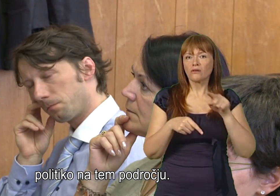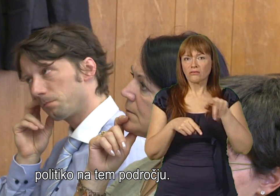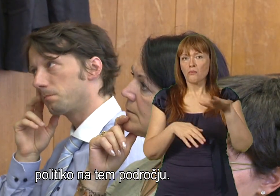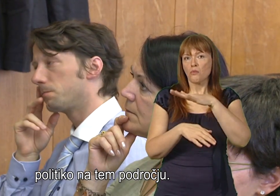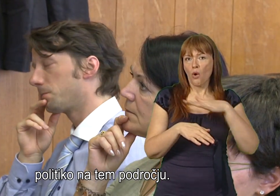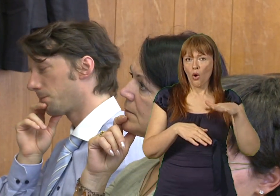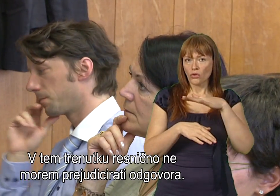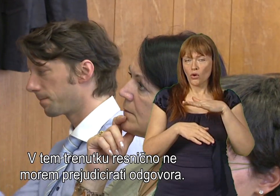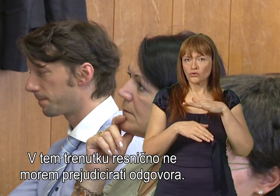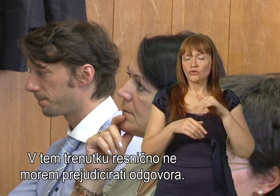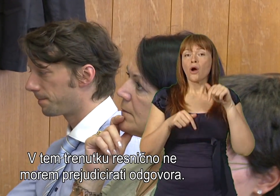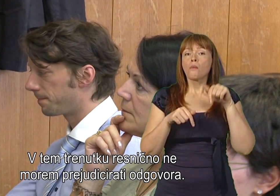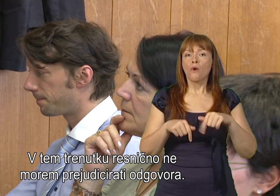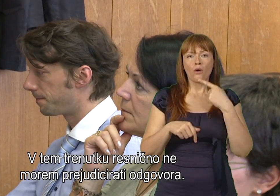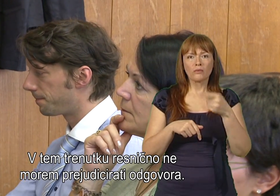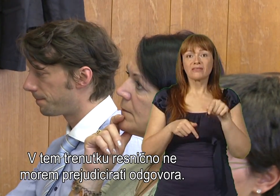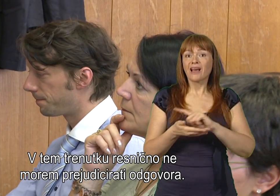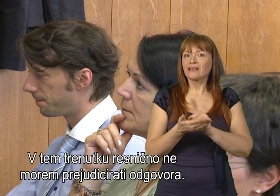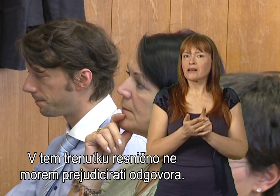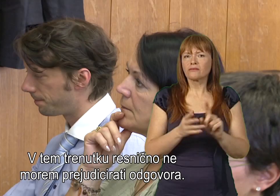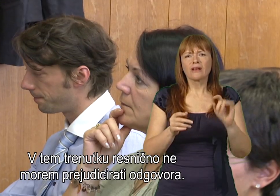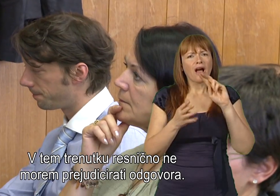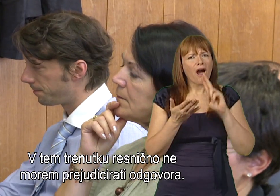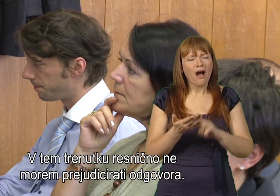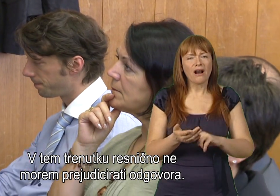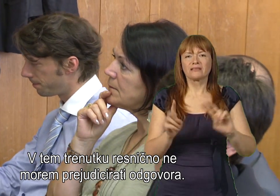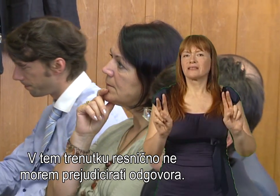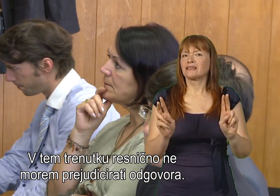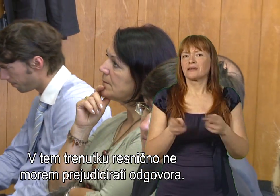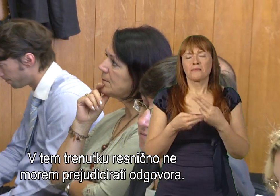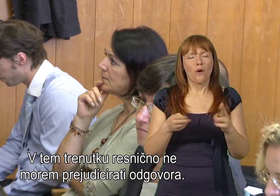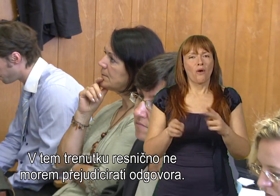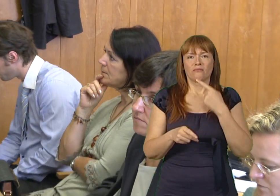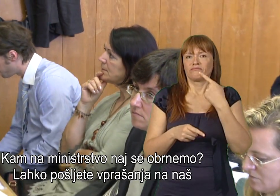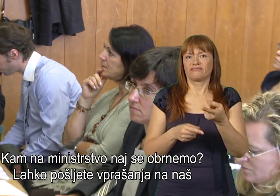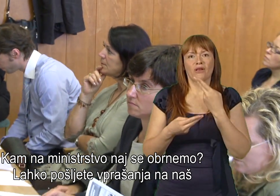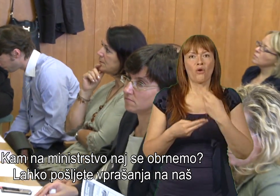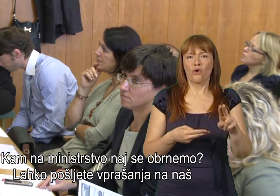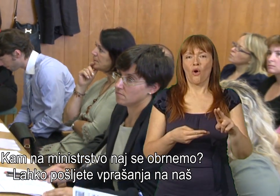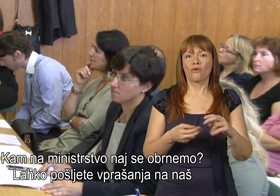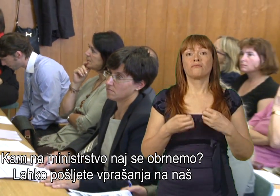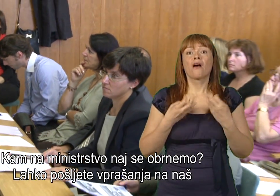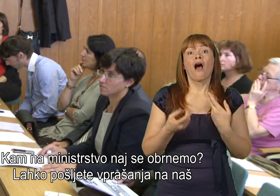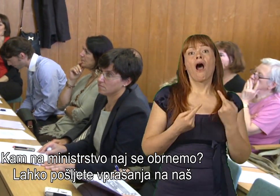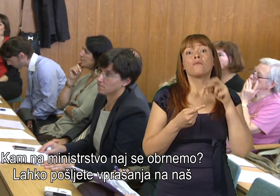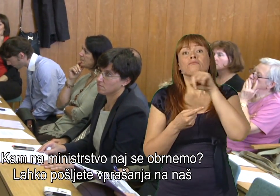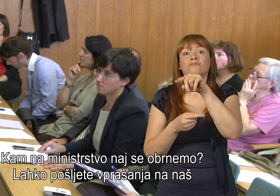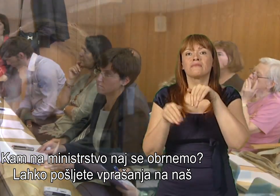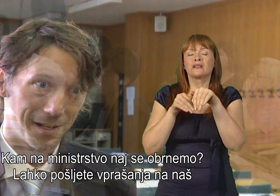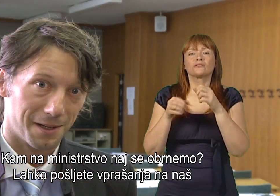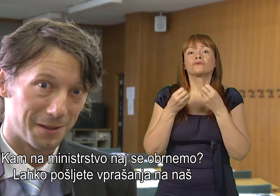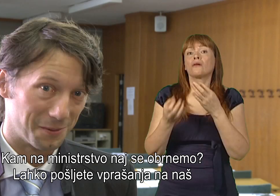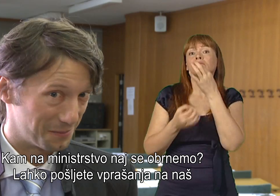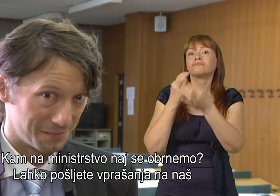področju. Moram reči, da zdaj v tem trenutku resnično ne moram kaj producirati odgovora. Kam na ministrstvu se naj obrnemo?